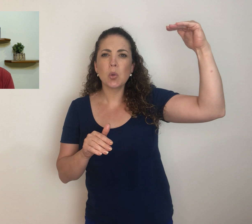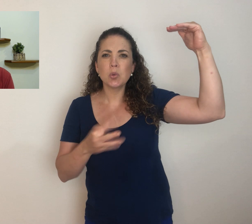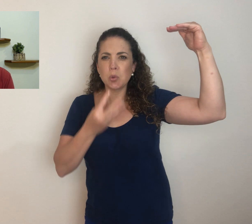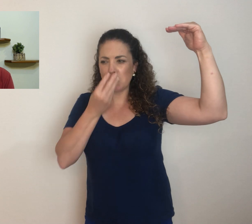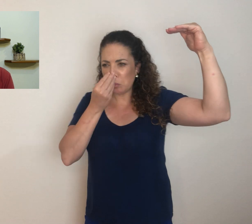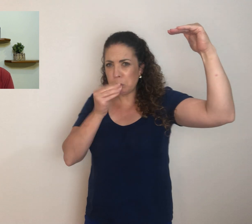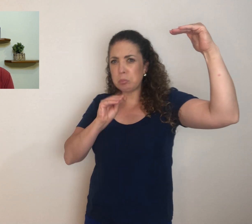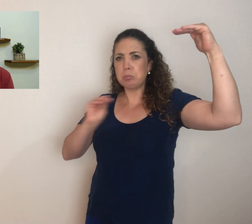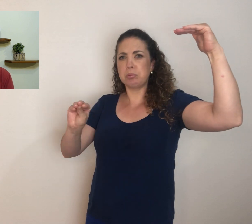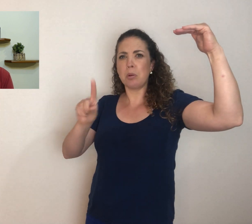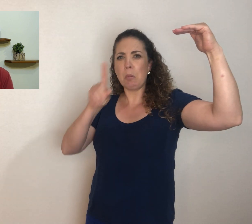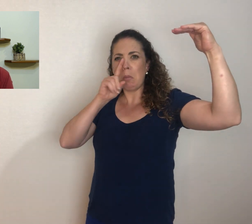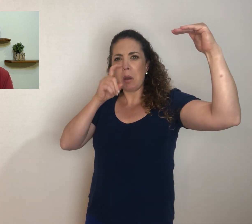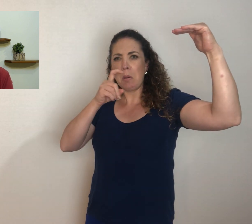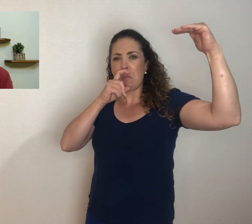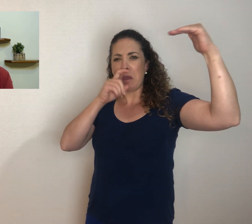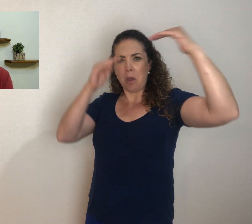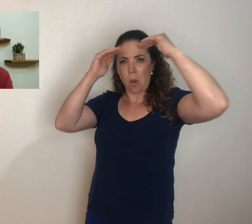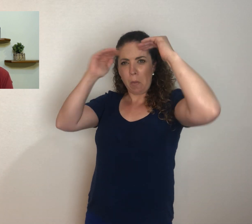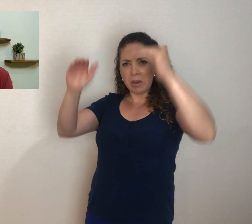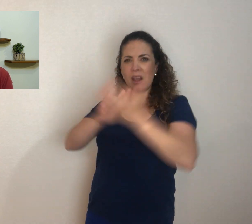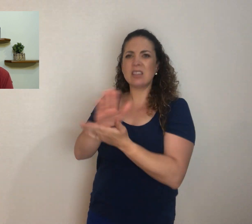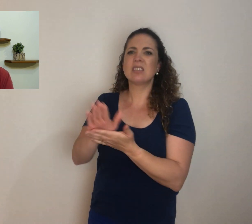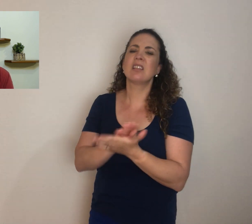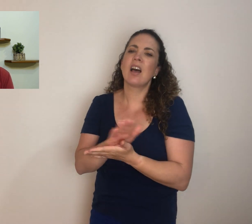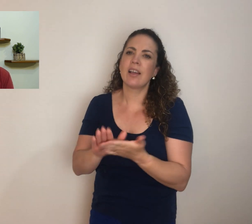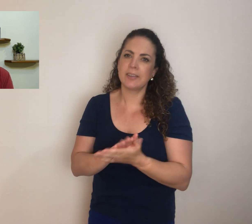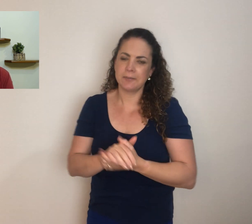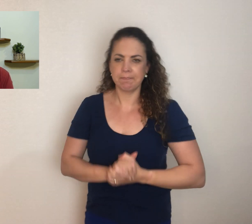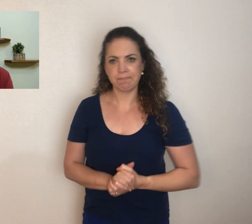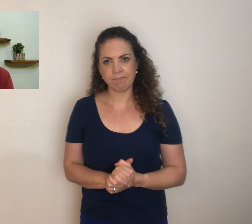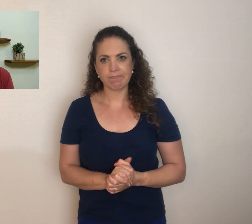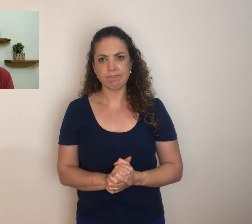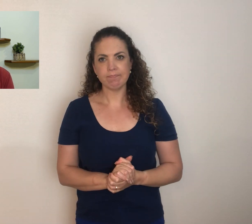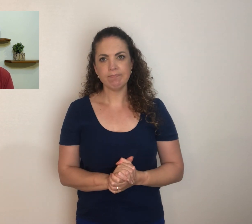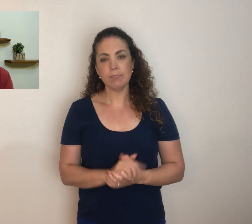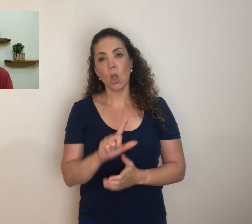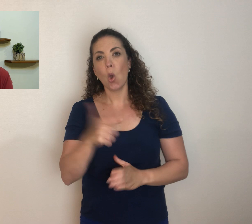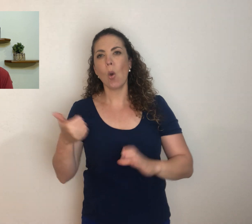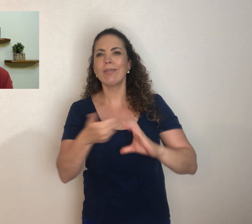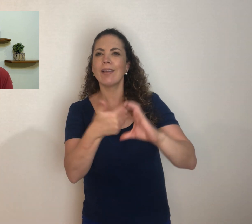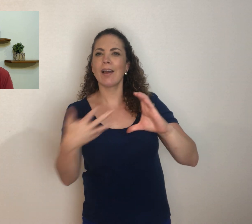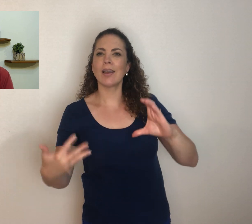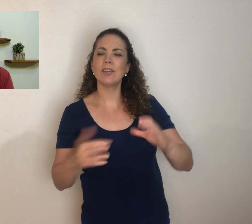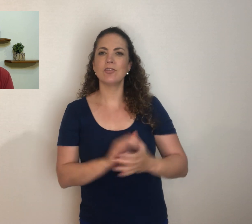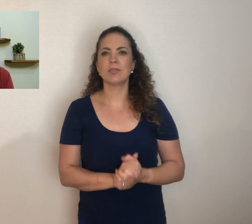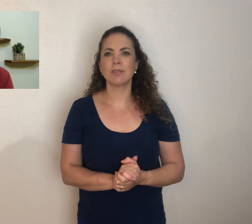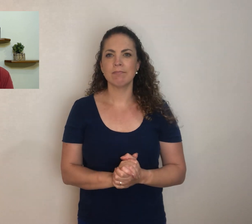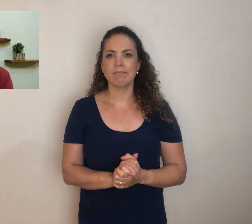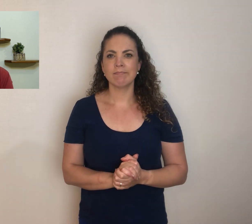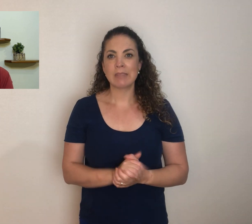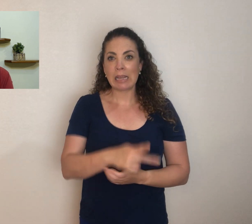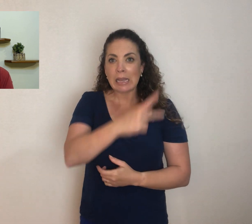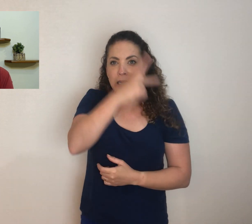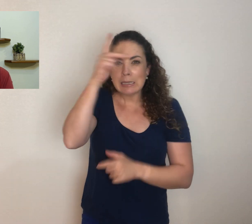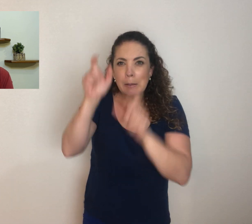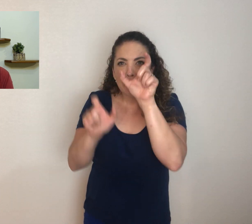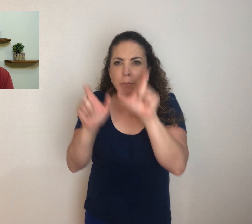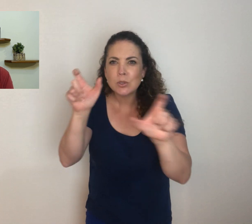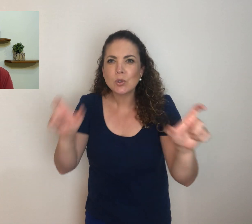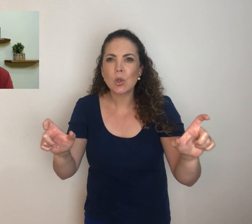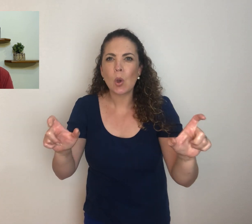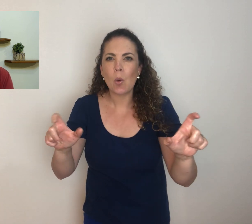homens se tornariam desafeiçoados, sem afeição natural, não ama